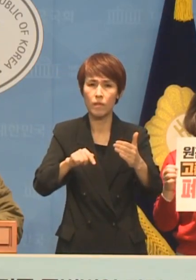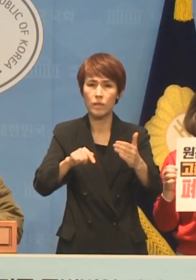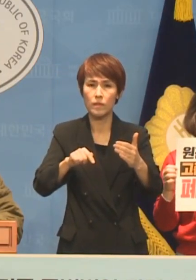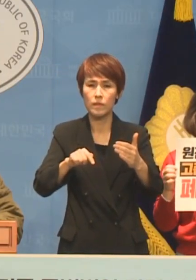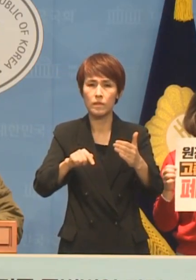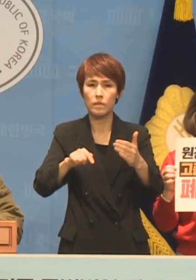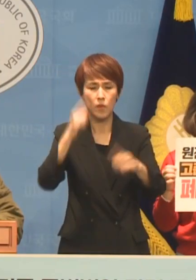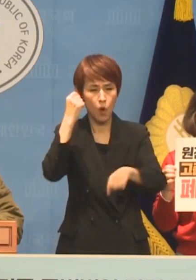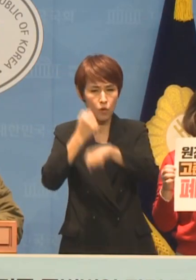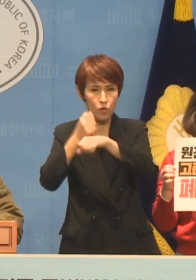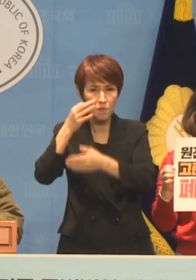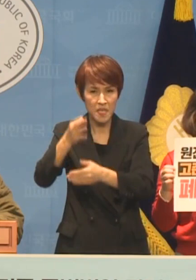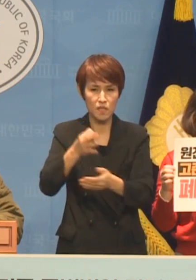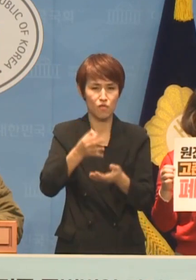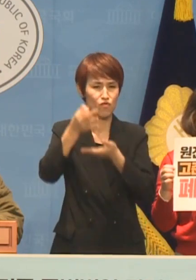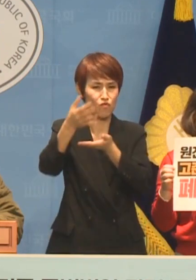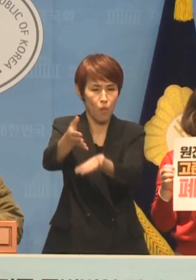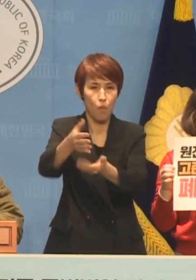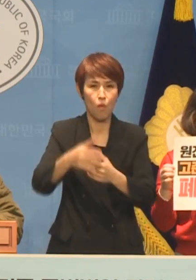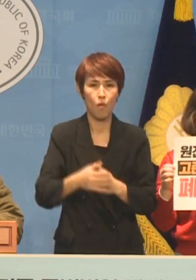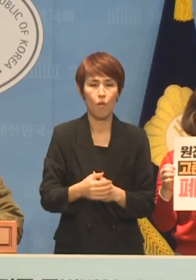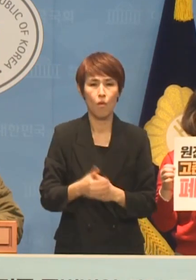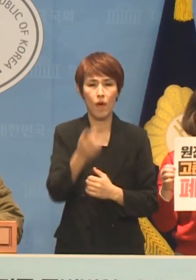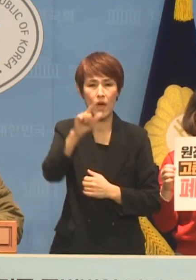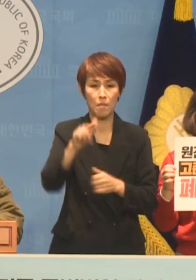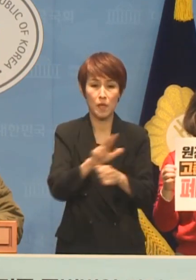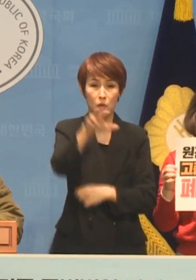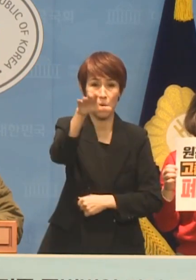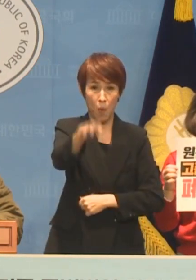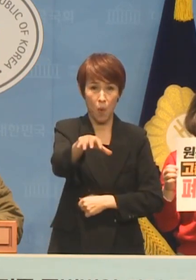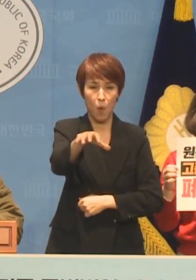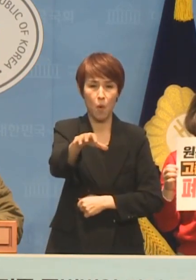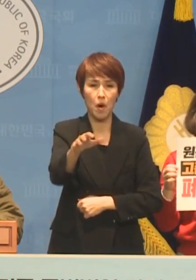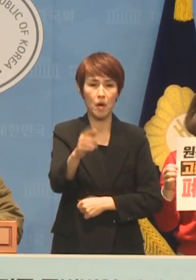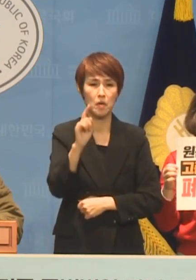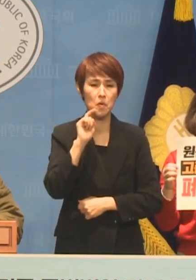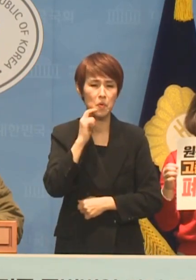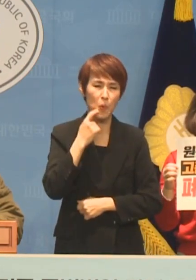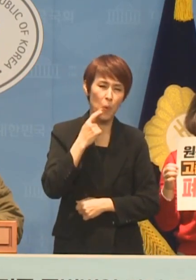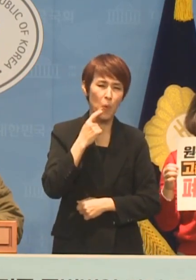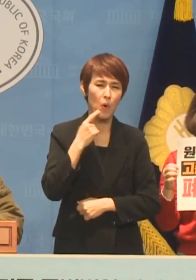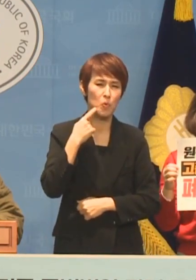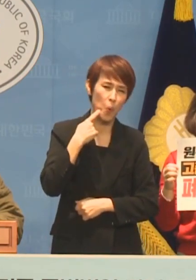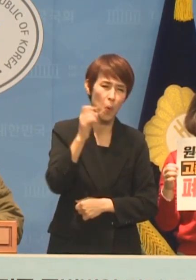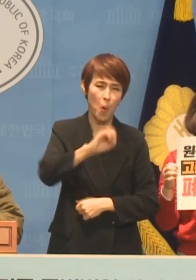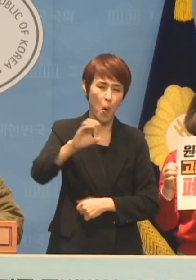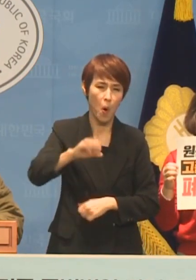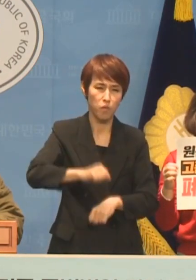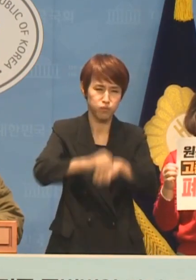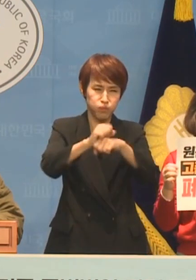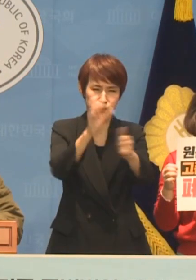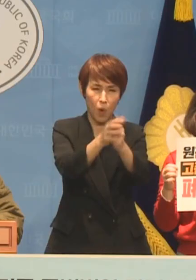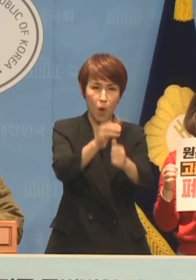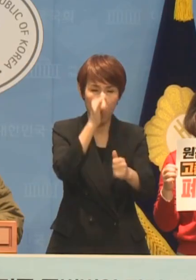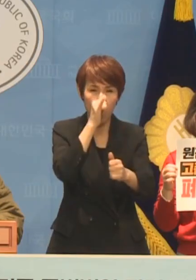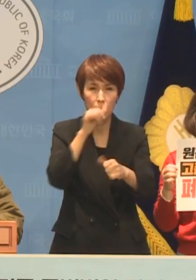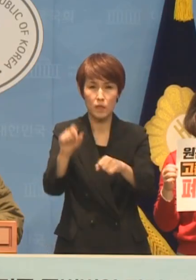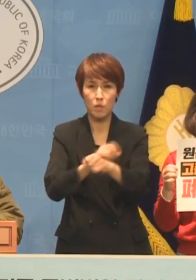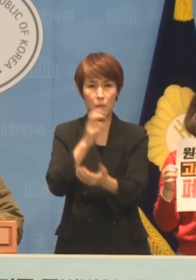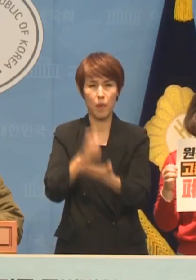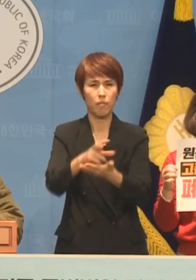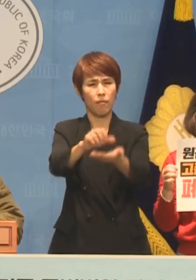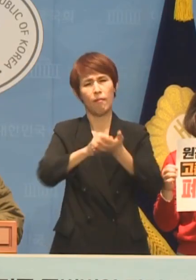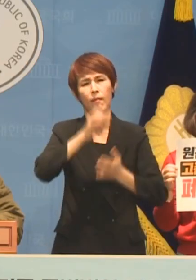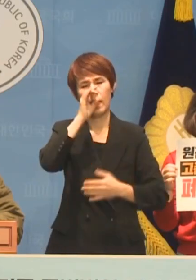핵산업계에는 연구비를 몰아주고 핵발전소 지역에는 핵 폐기물을 떠안기는 고준희 특별법은 절대로 용인할